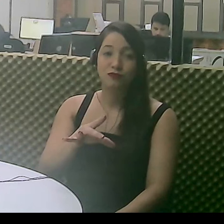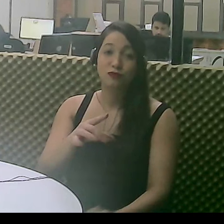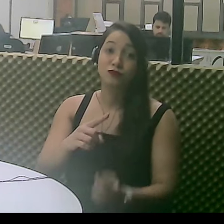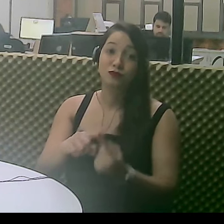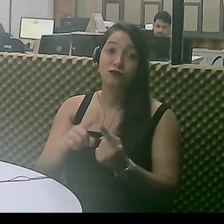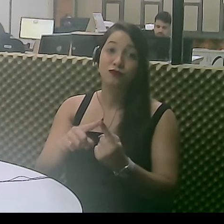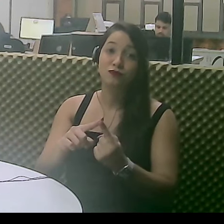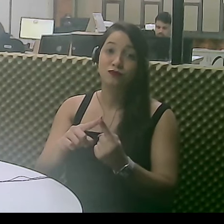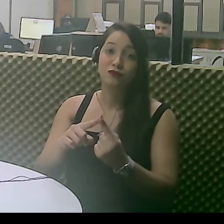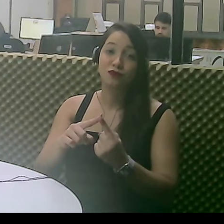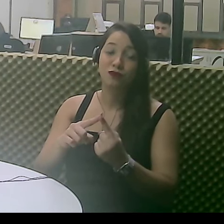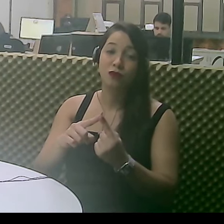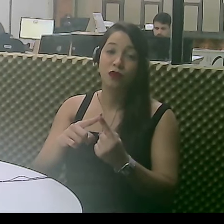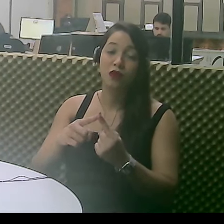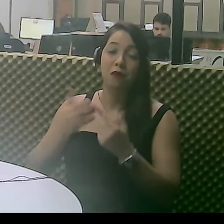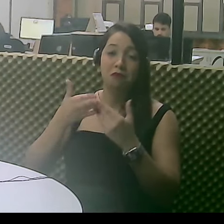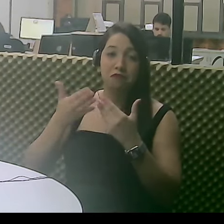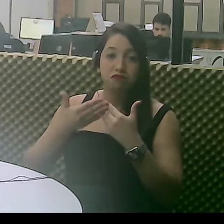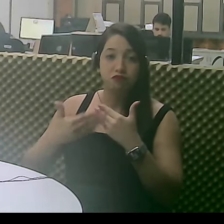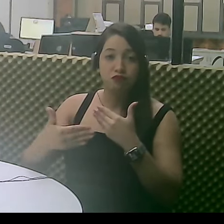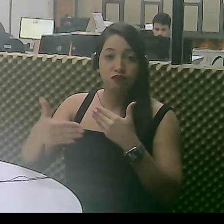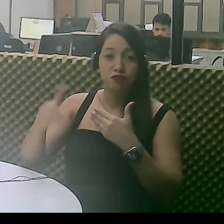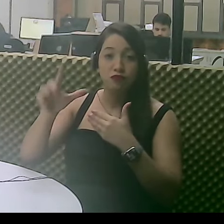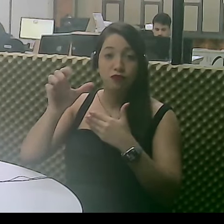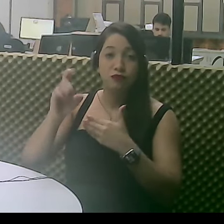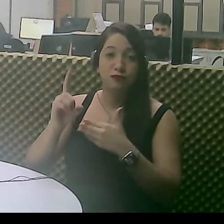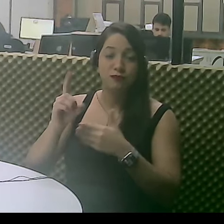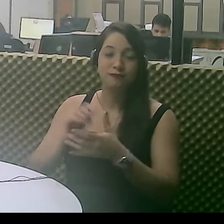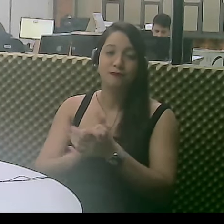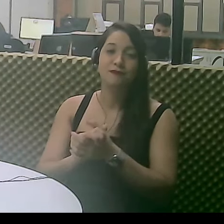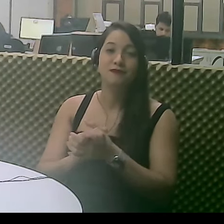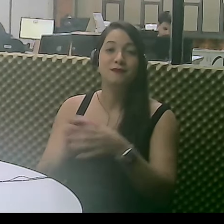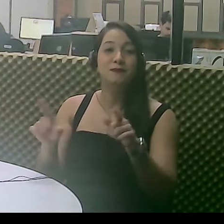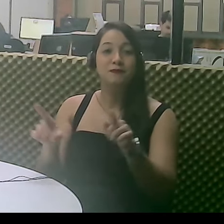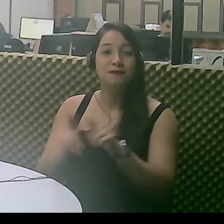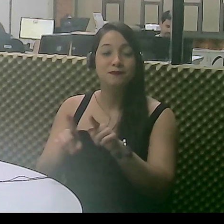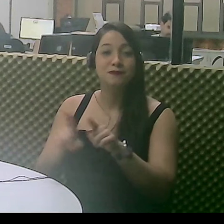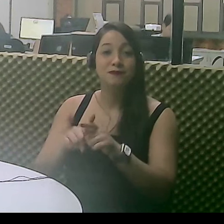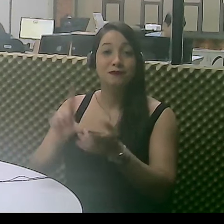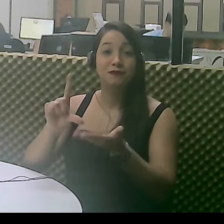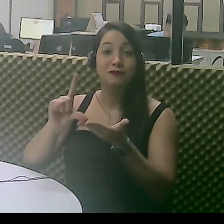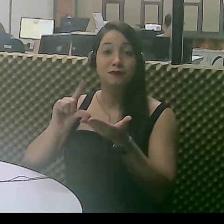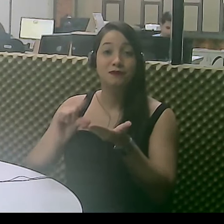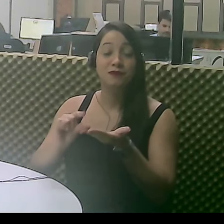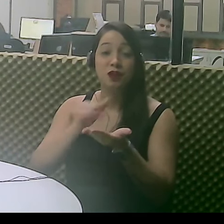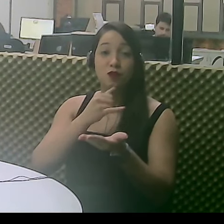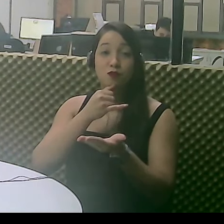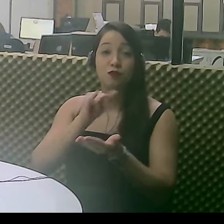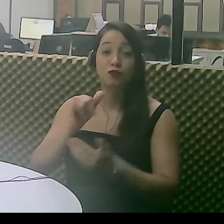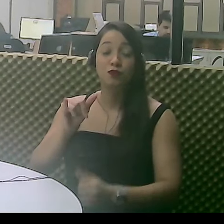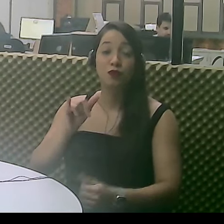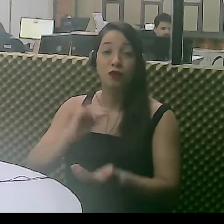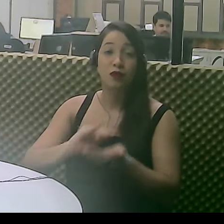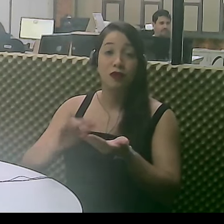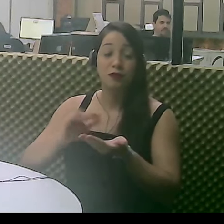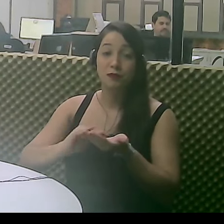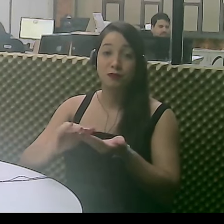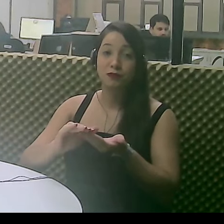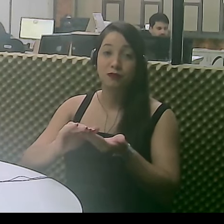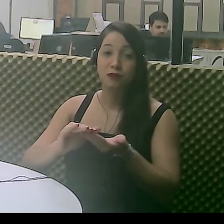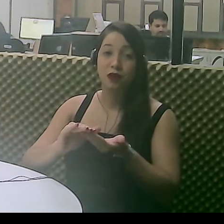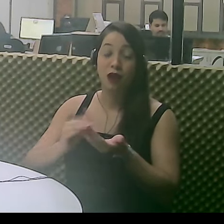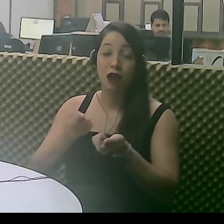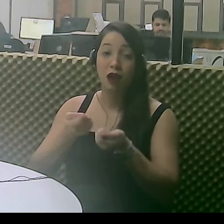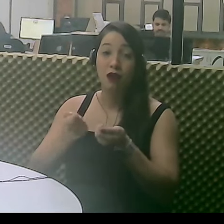a maior vida útil das luminárias de led houve ainda redução de consumo de energia elétrica o montante